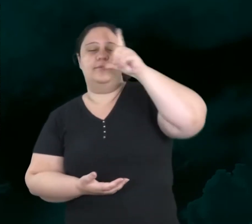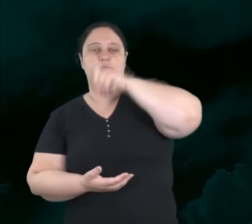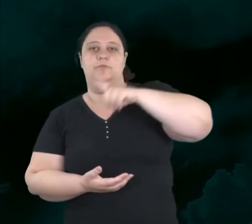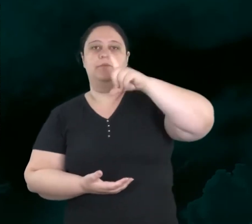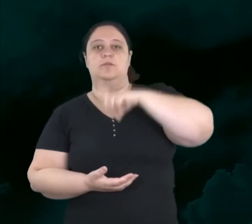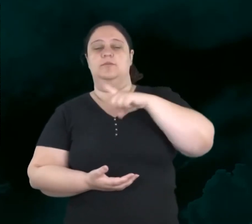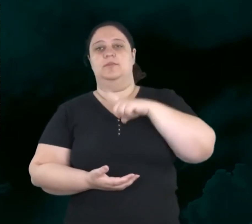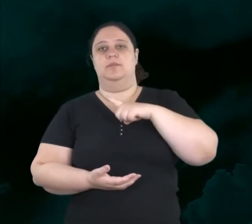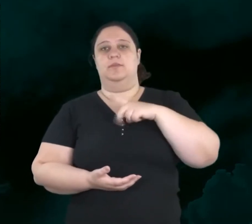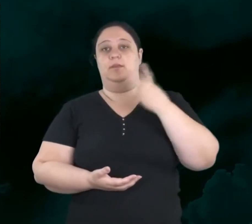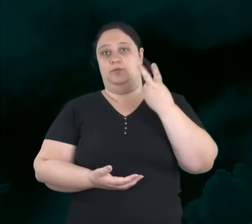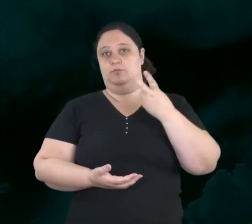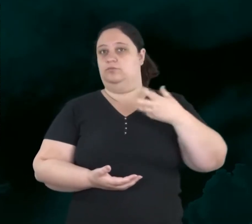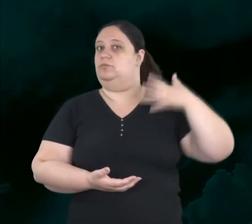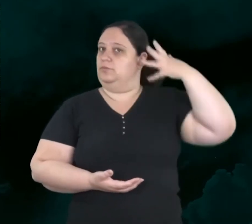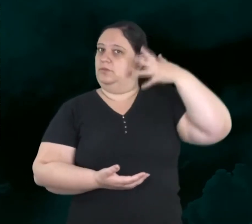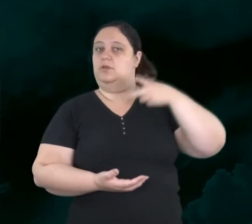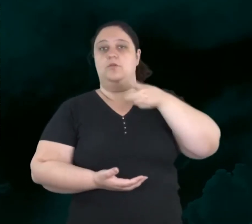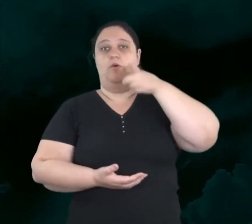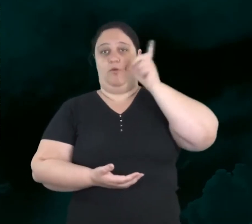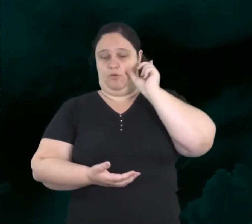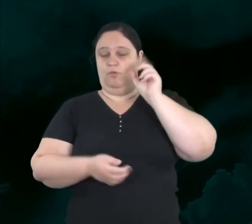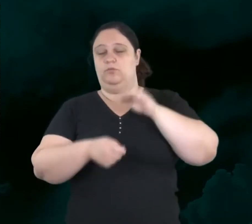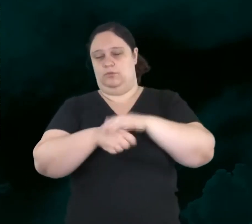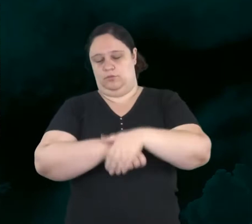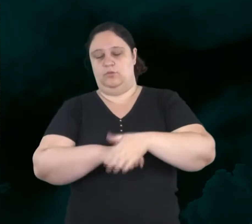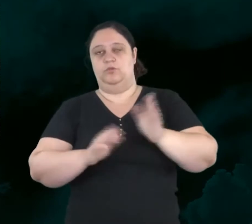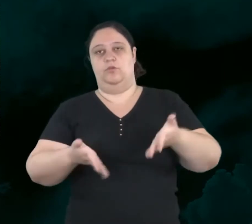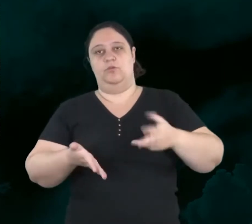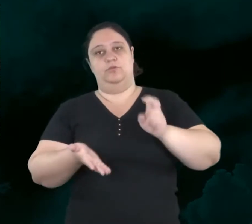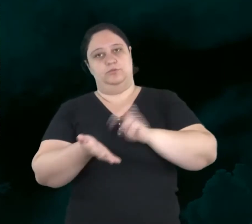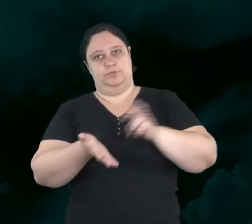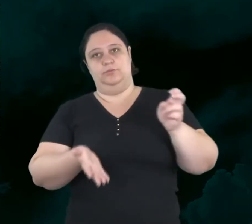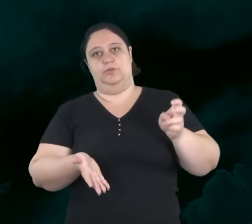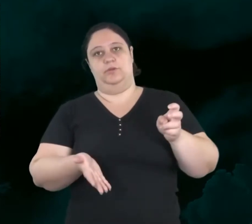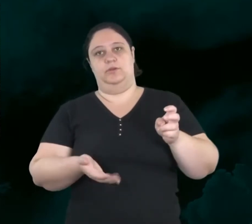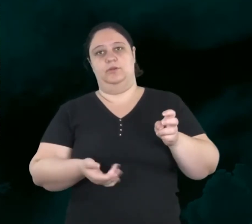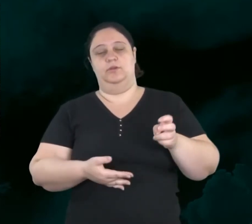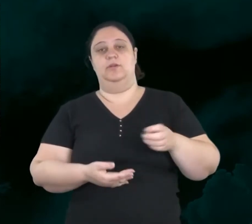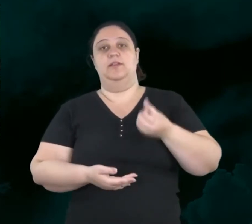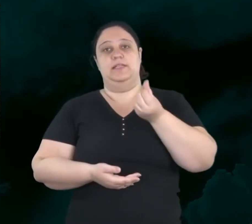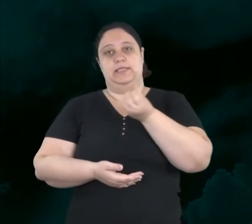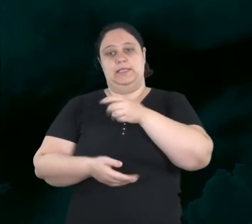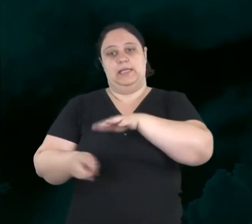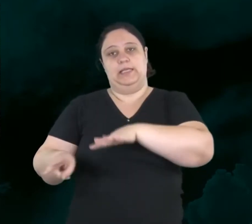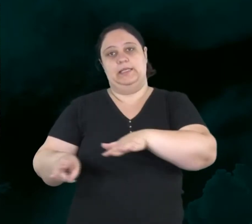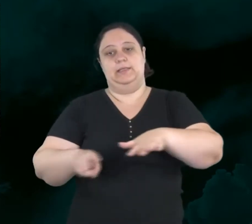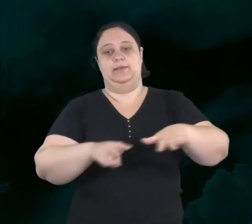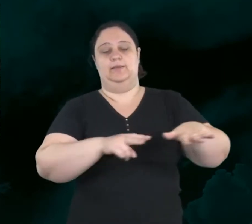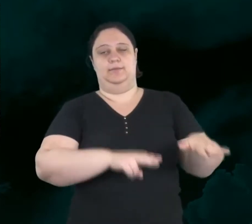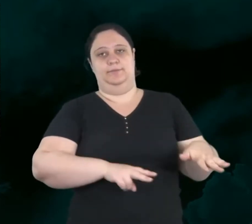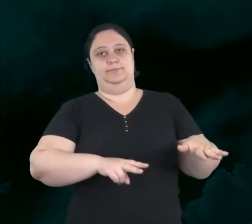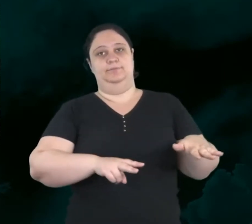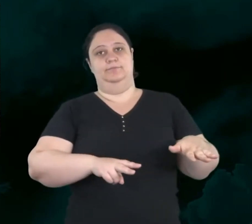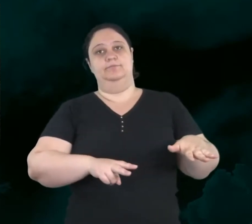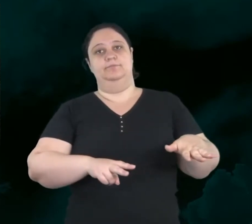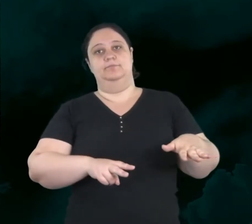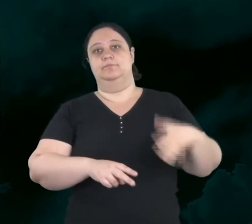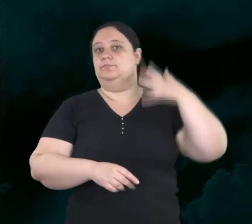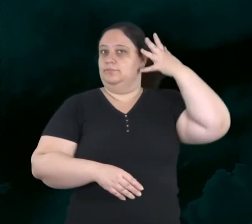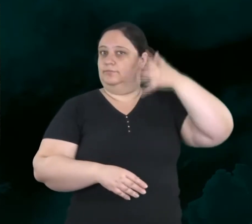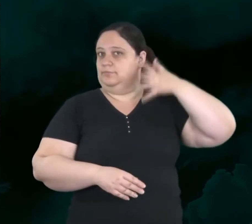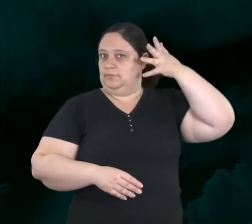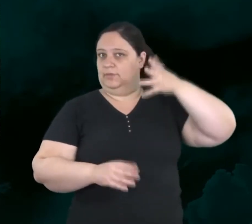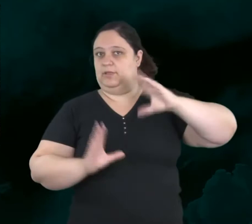2 mensagens dadas, ontem à noite e hoje, serão 6 semanas seguidas assim,